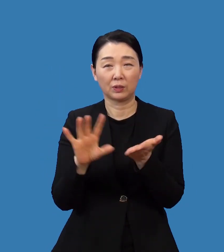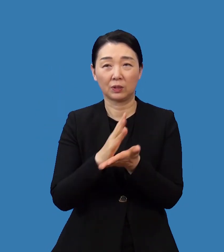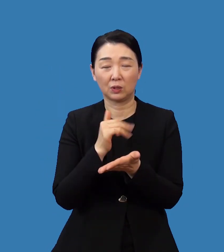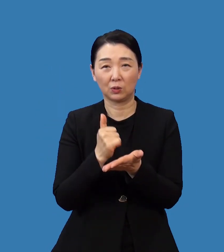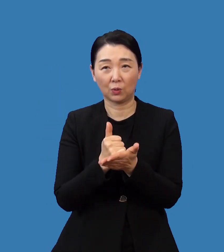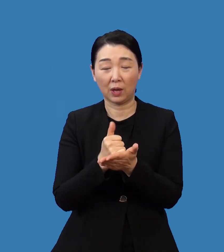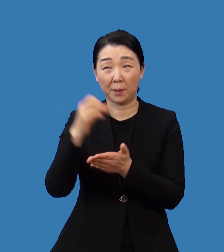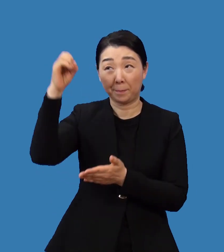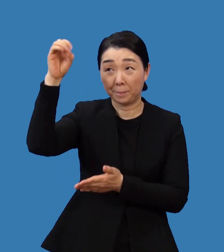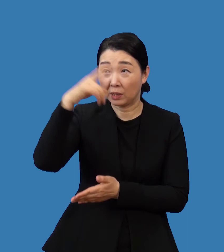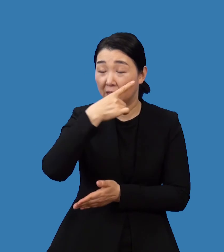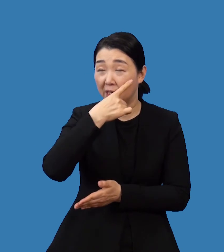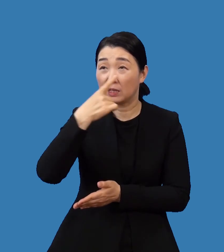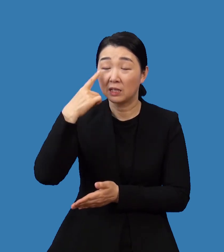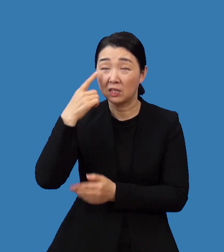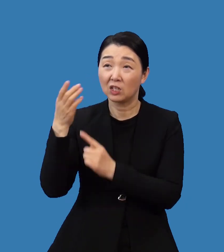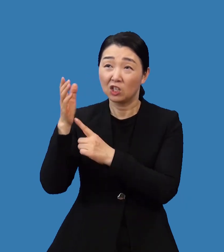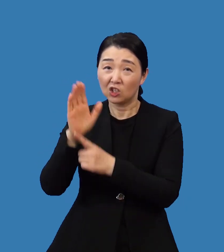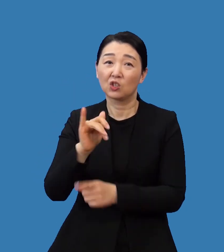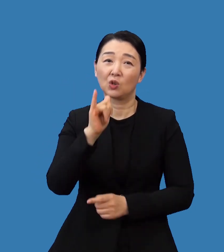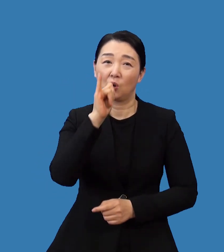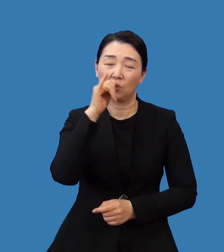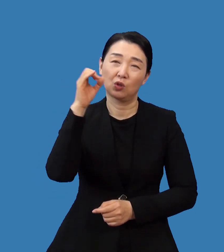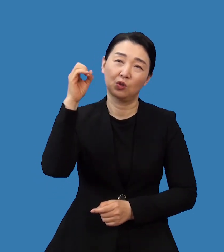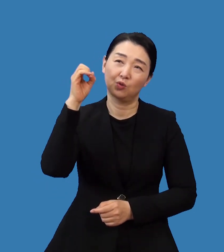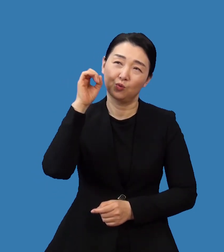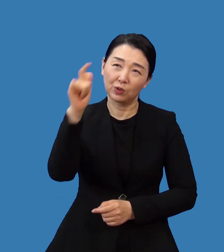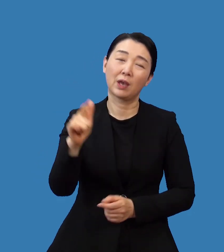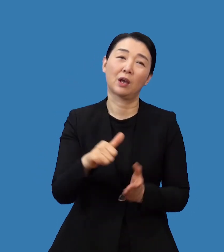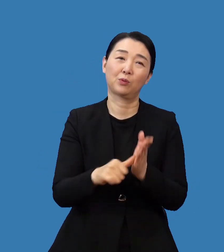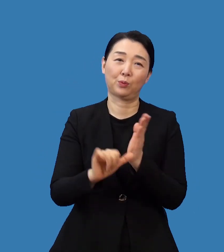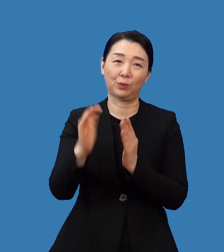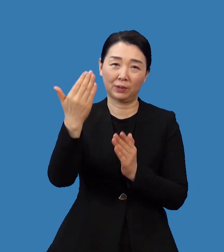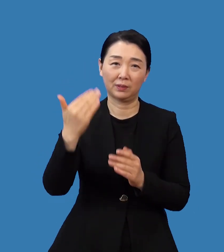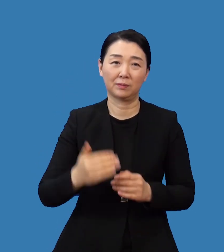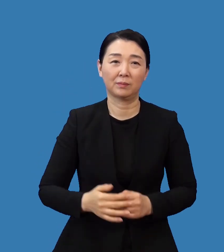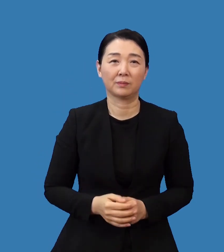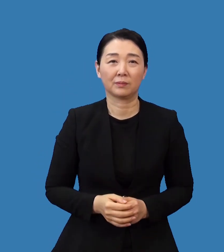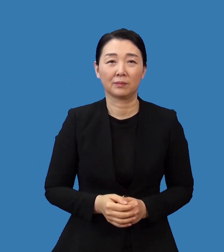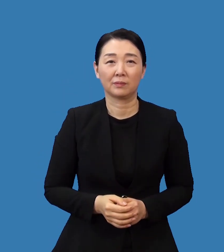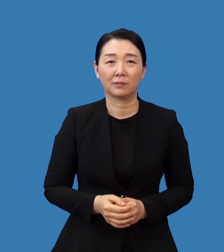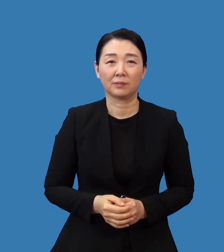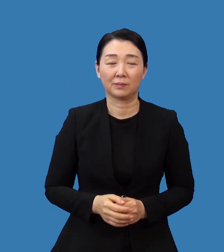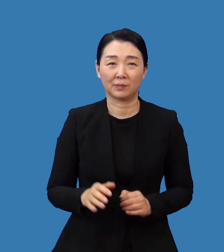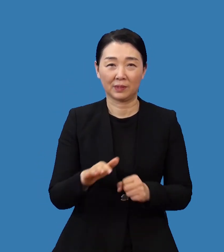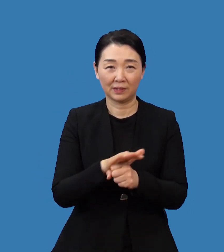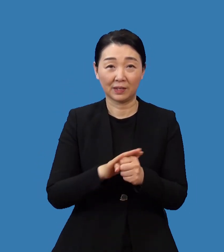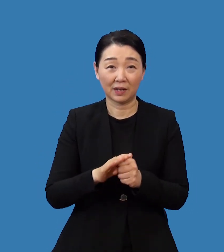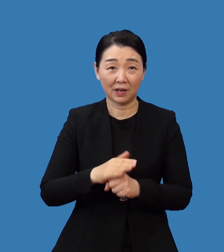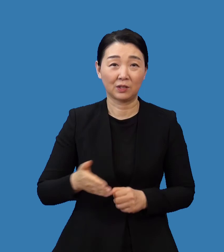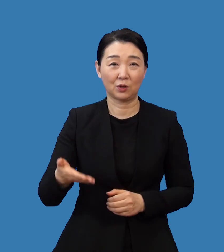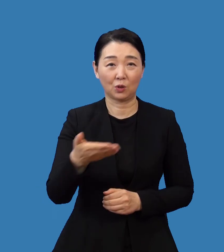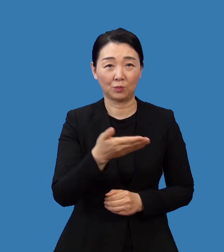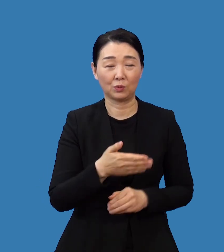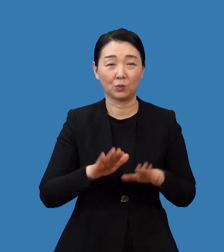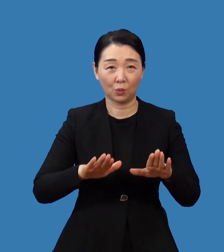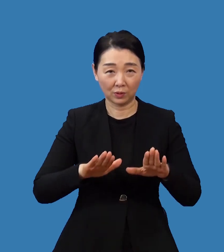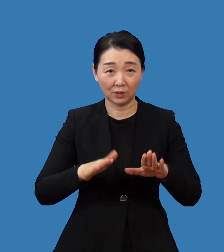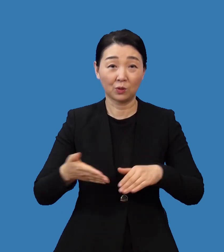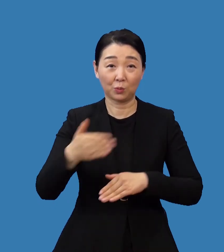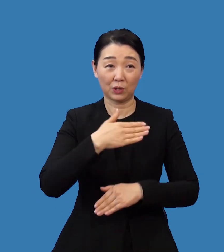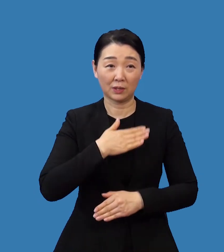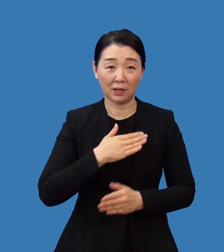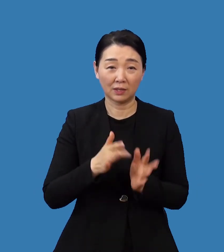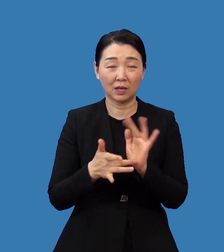그리스도의 빛을 증거하는 위대한 도구가 된 것입니다. 사랑하는 여러분, 오늘 여러분과 저는